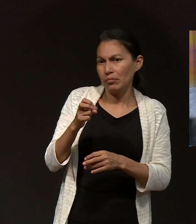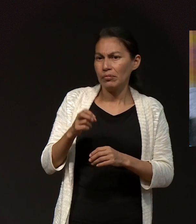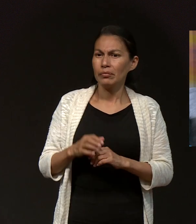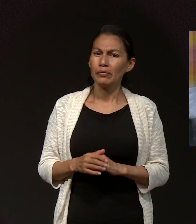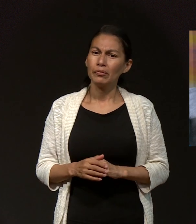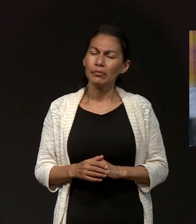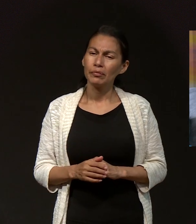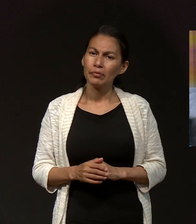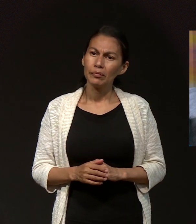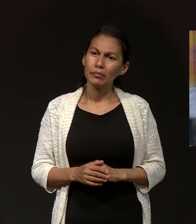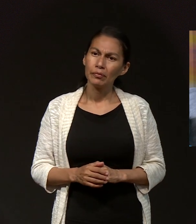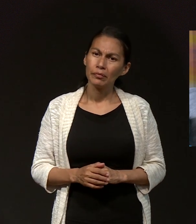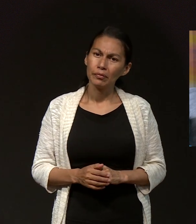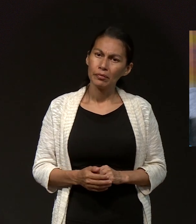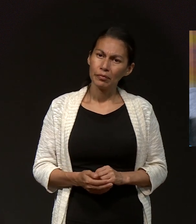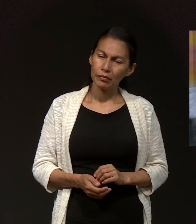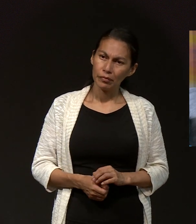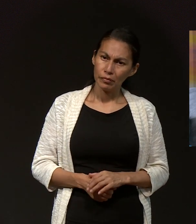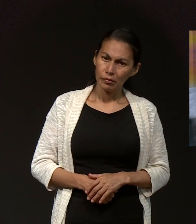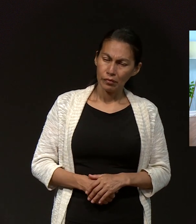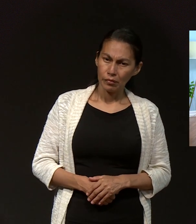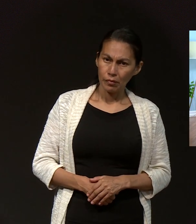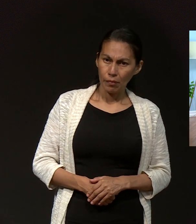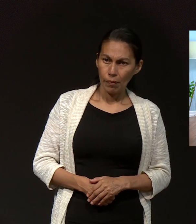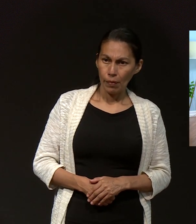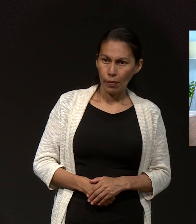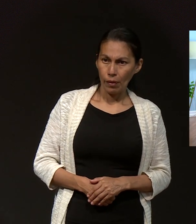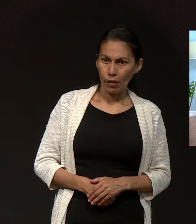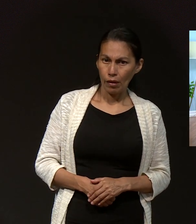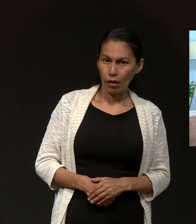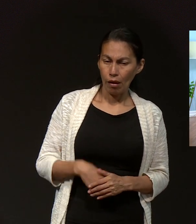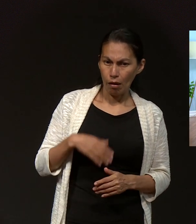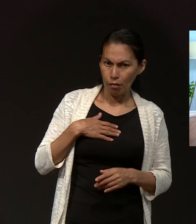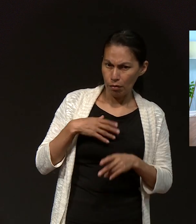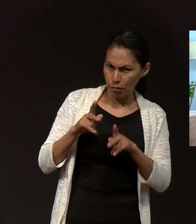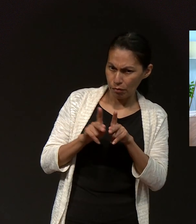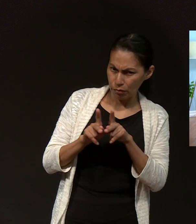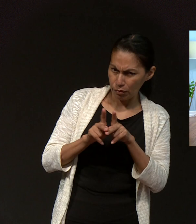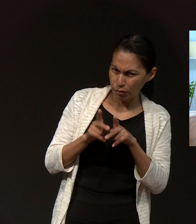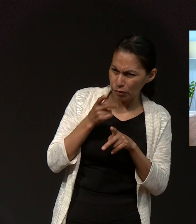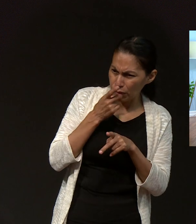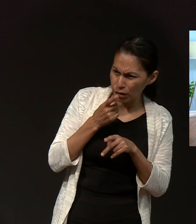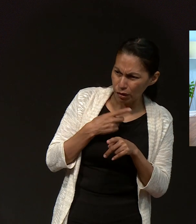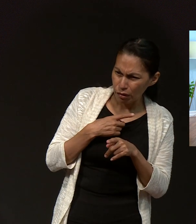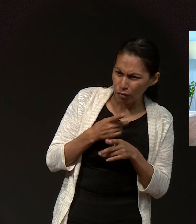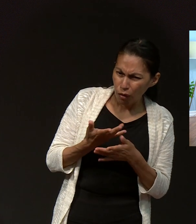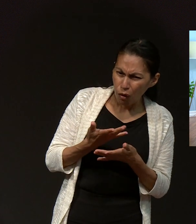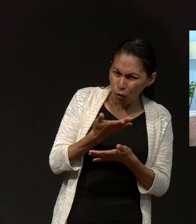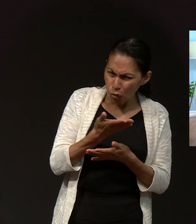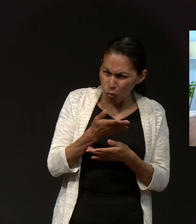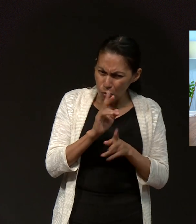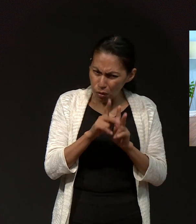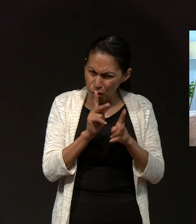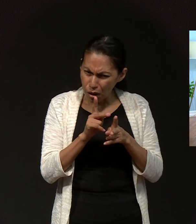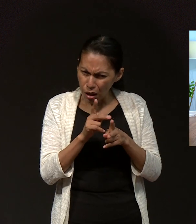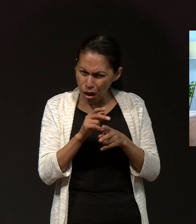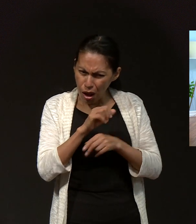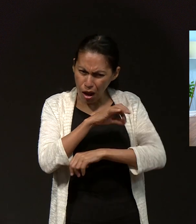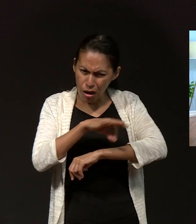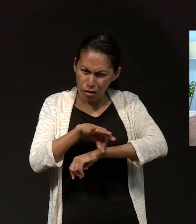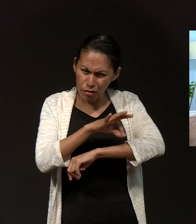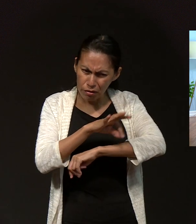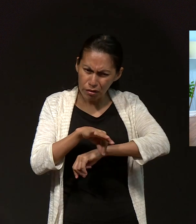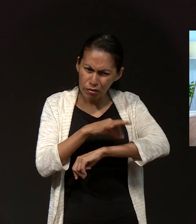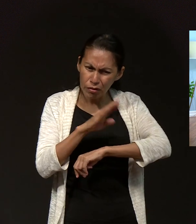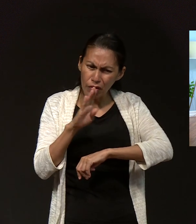trabajo, ¿no? En varios lugares ahí de la ciudad y municipios. Y me dijo, oye, ¿no has hablado con el arquitecto Bernal? Y yo, no, no lo conozco, no